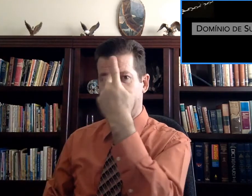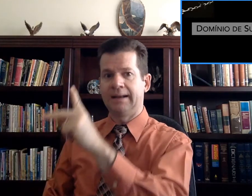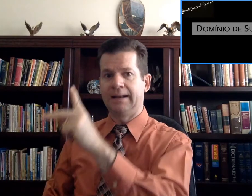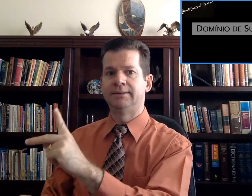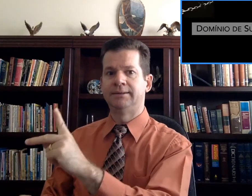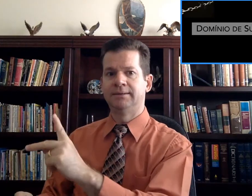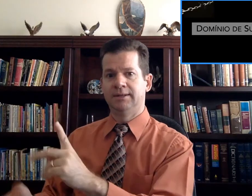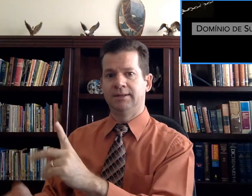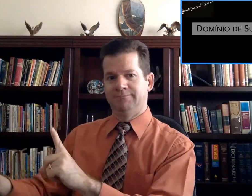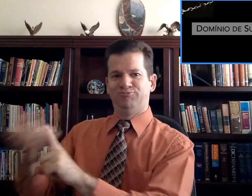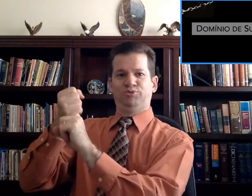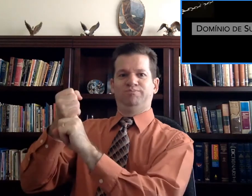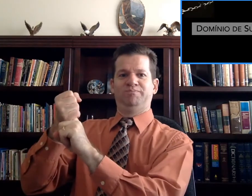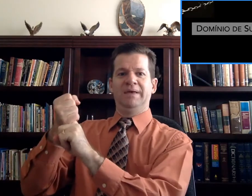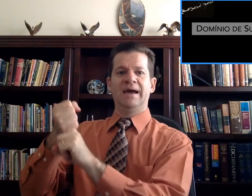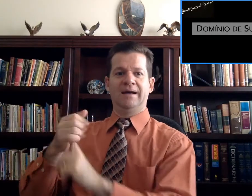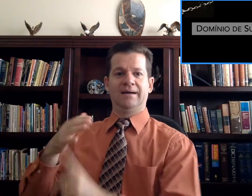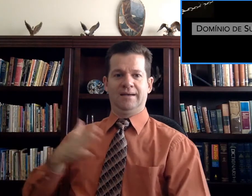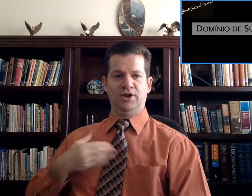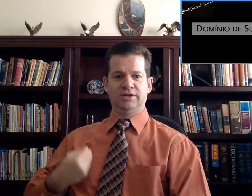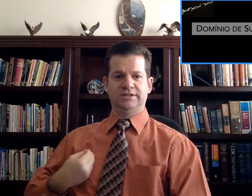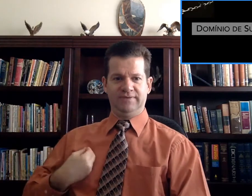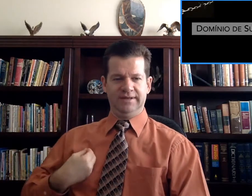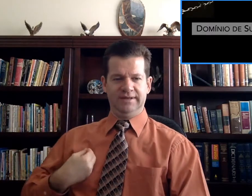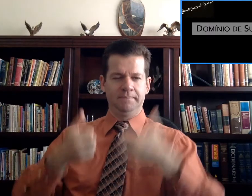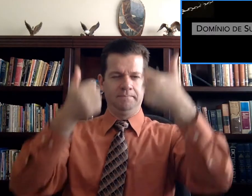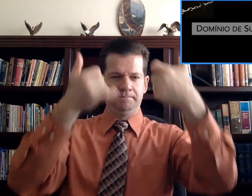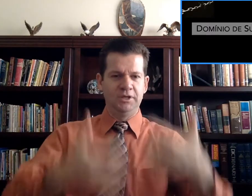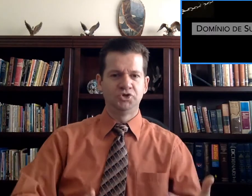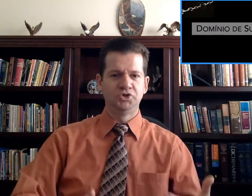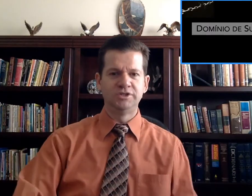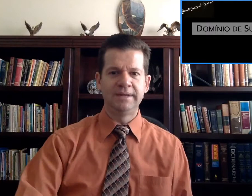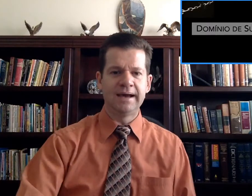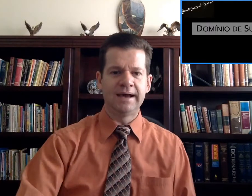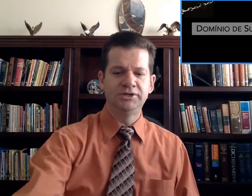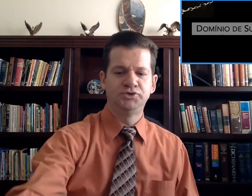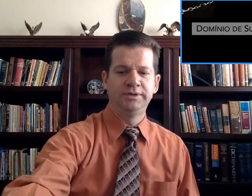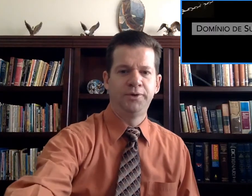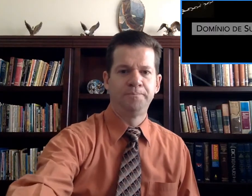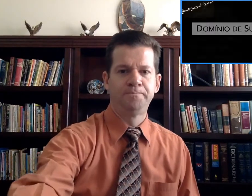para pegar a nossa vida. Deixa eu explicar isso. Então,